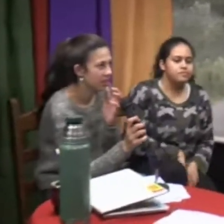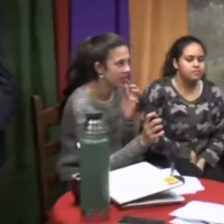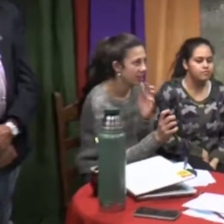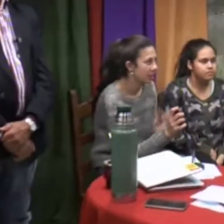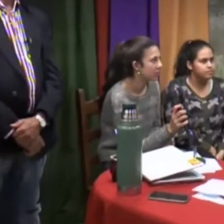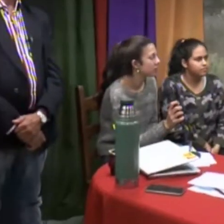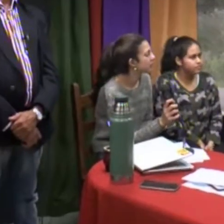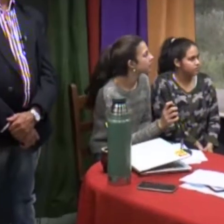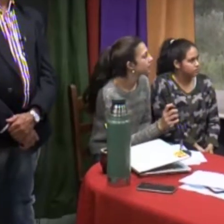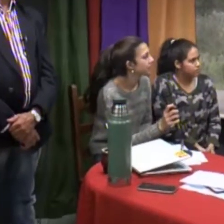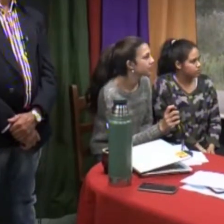La familia